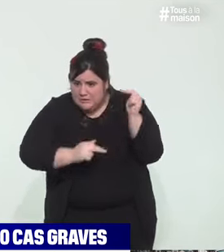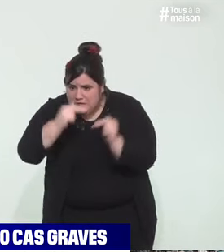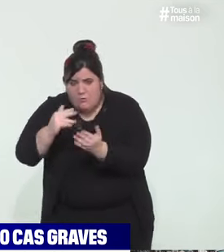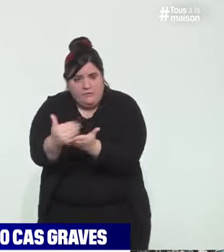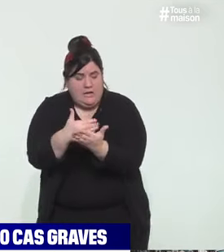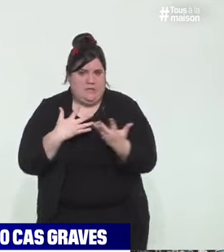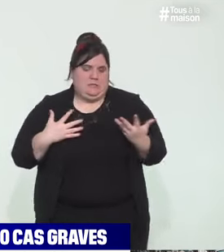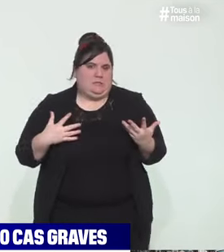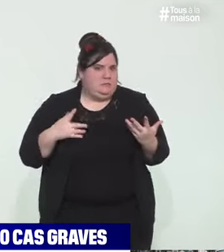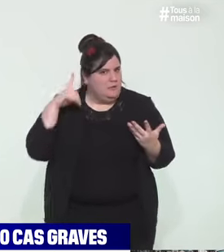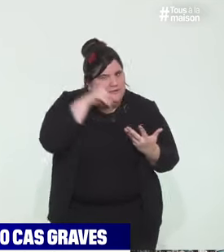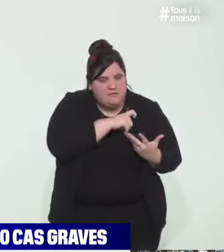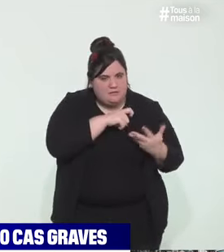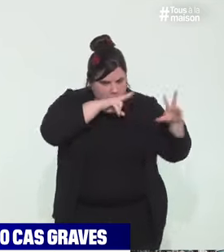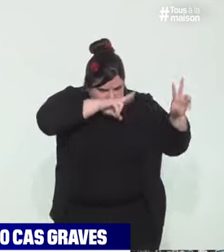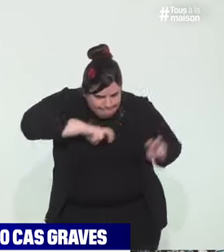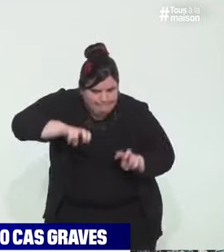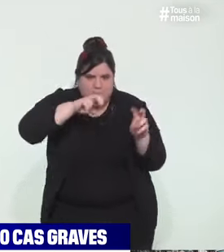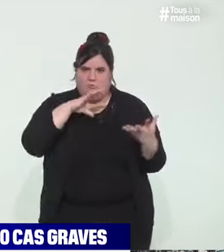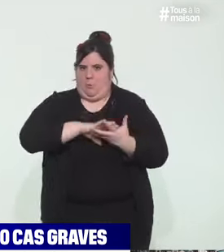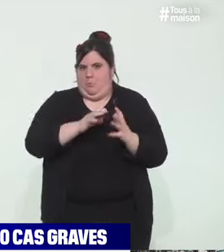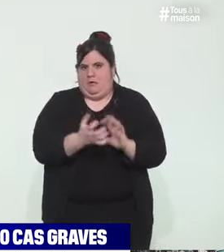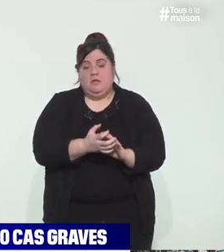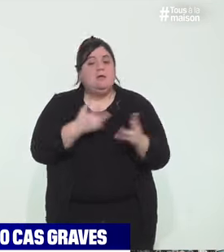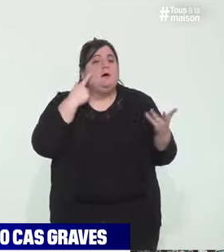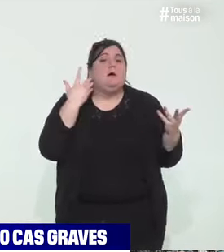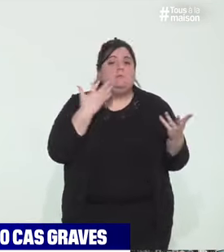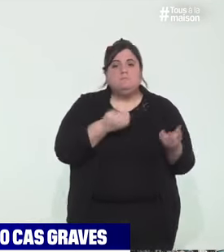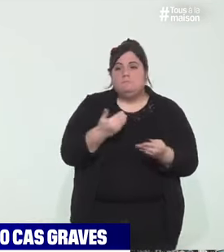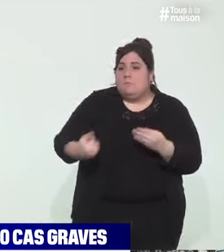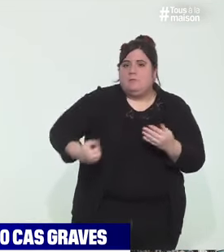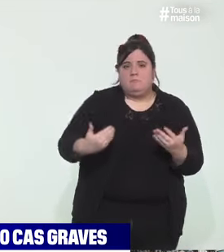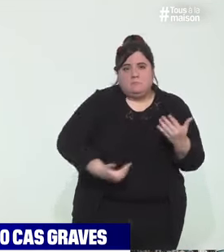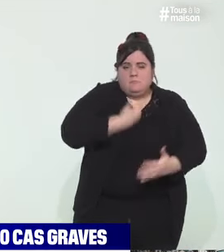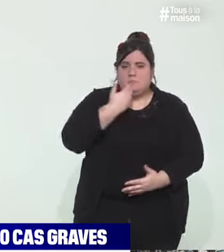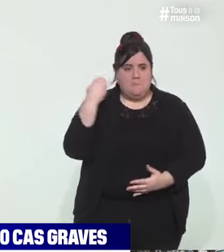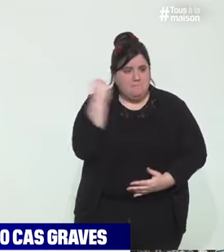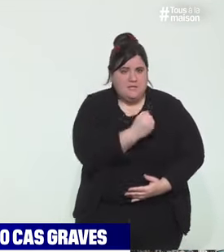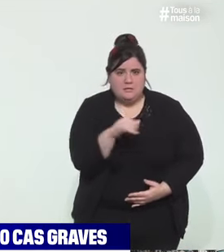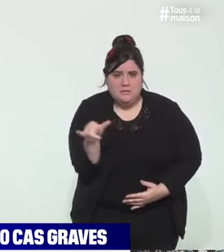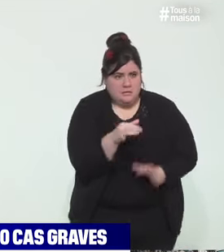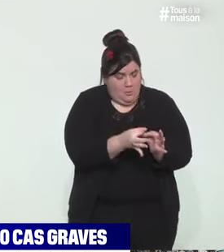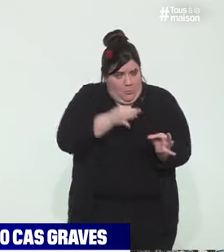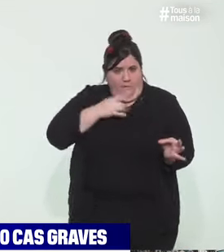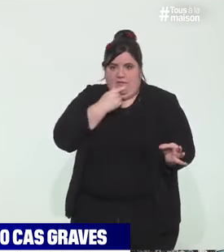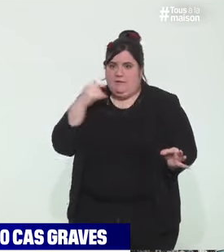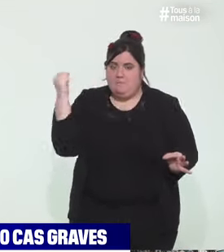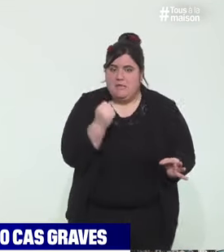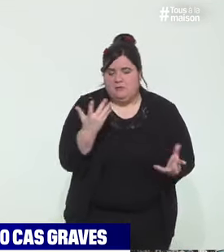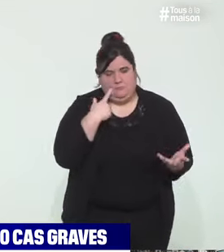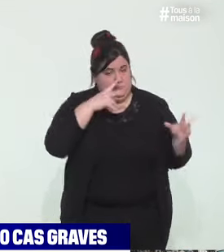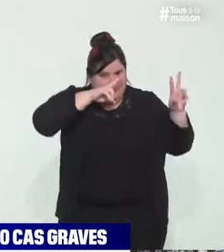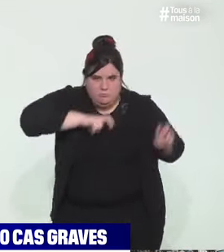moins exposées sur un plan social, sur des facteurs sociaux à l'infection coronavirus.